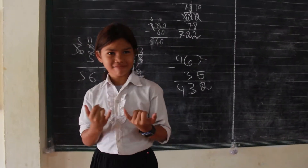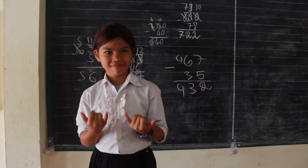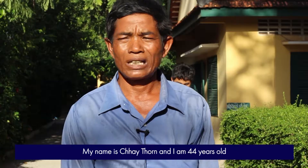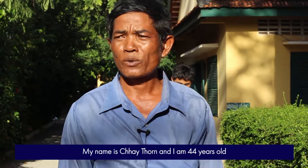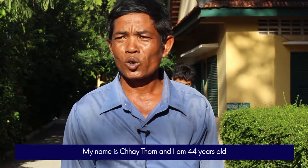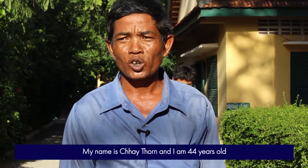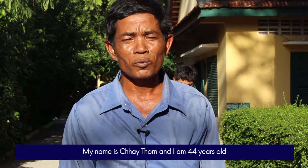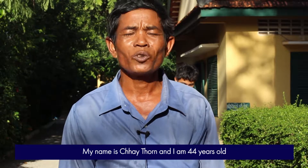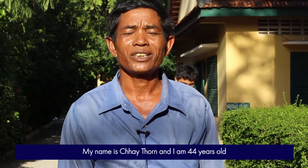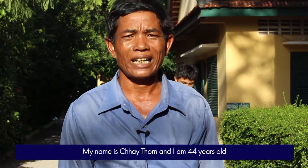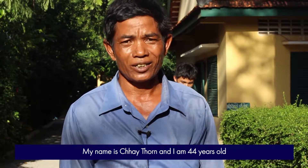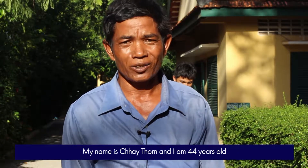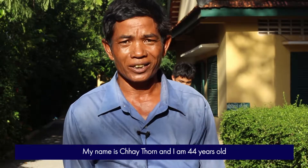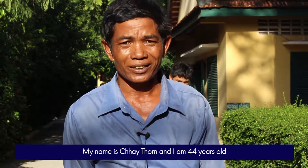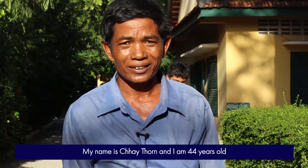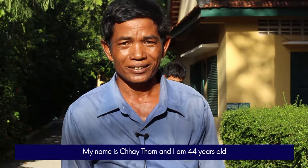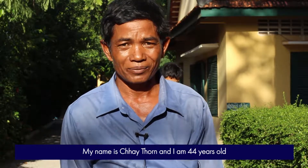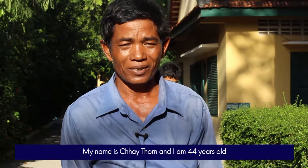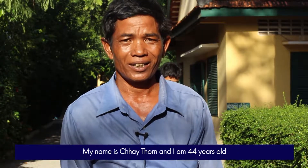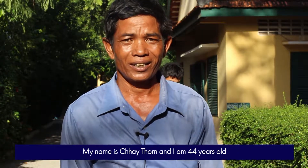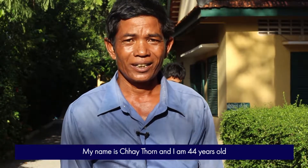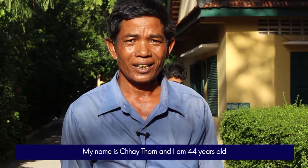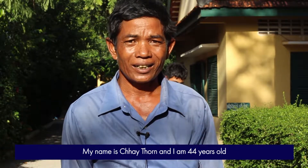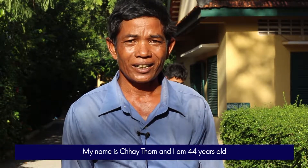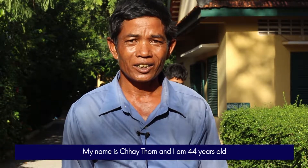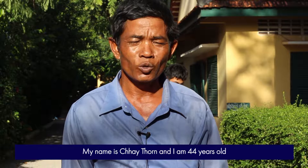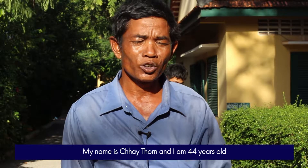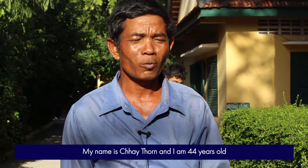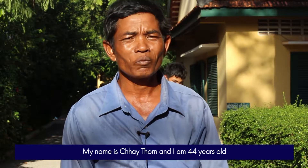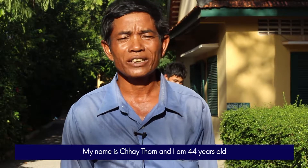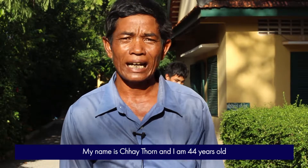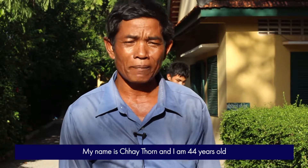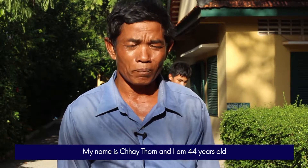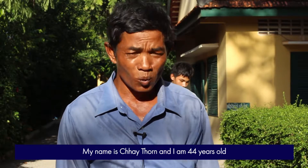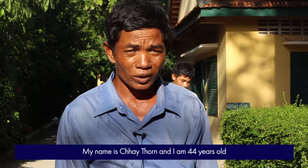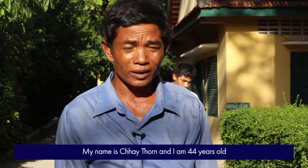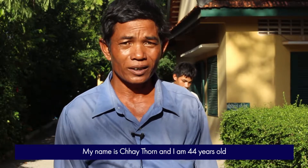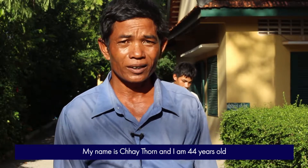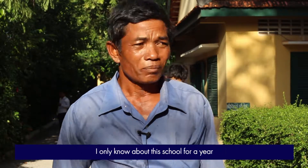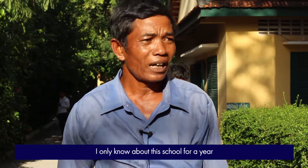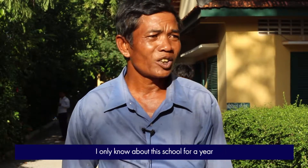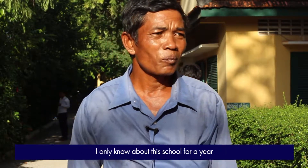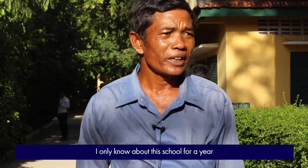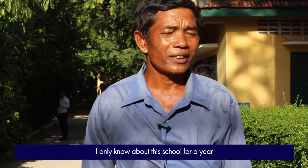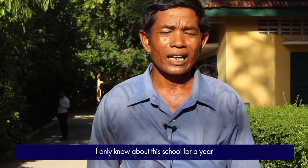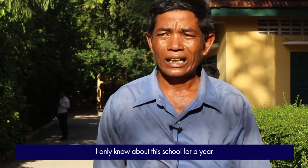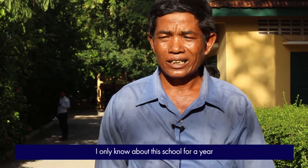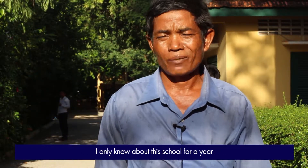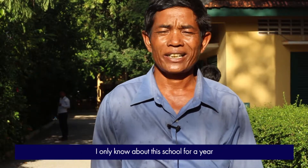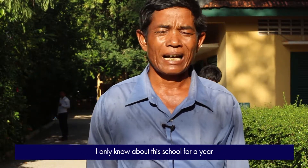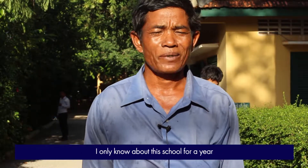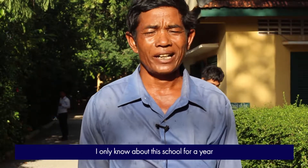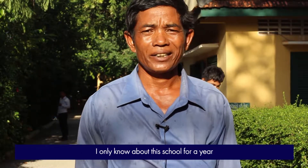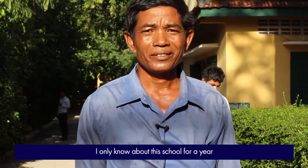មានគូខ្ញុំឈ្មោះឆៃឈនបាទហើយយុខ្ញុំ44បាទខ្ញុំទីងដឹងហើយជាងមួយឆ្នាំនេះឯង